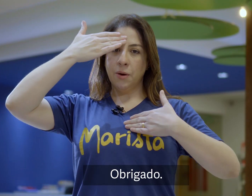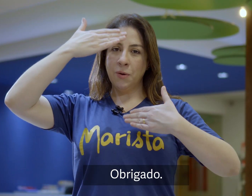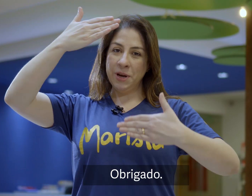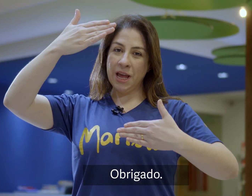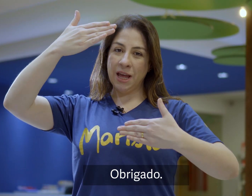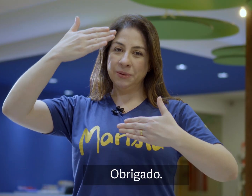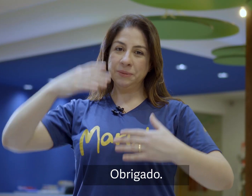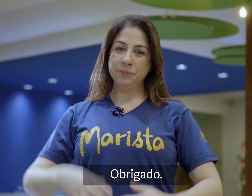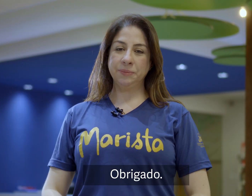Obrigado!